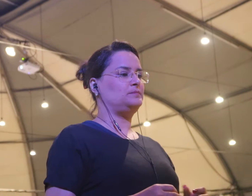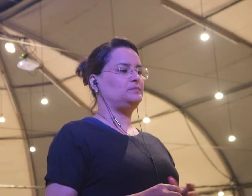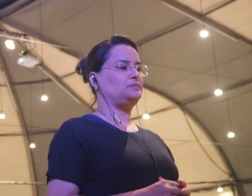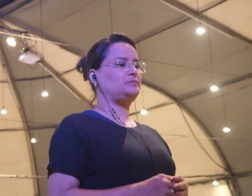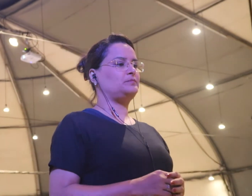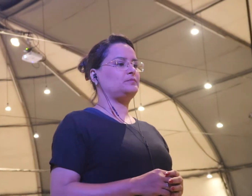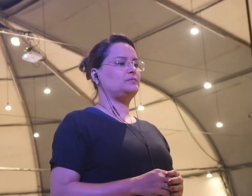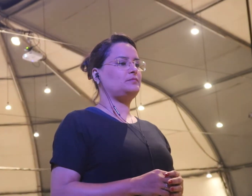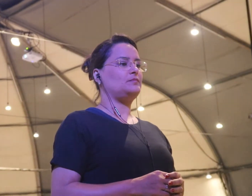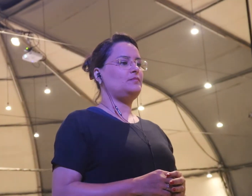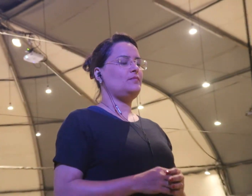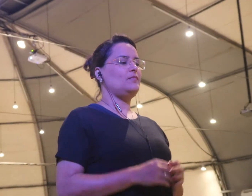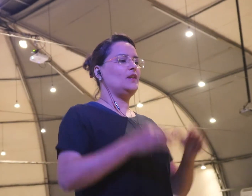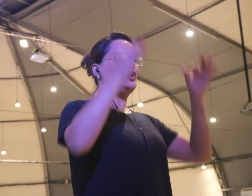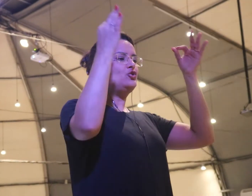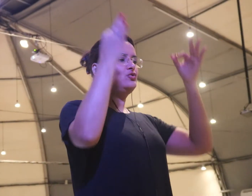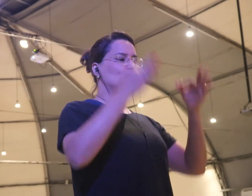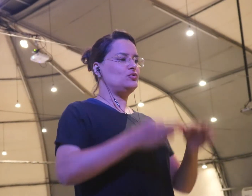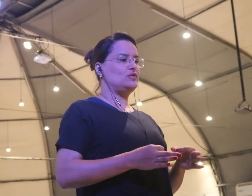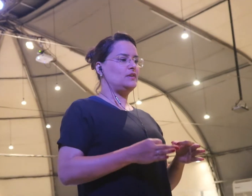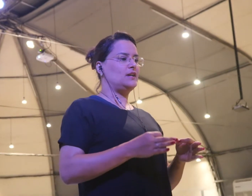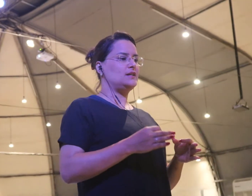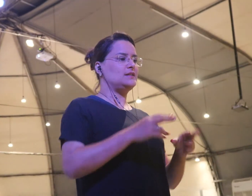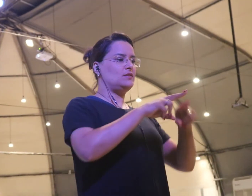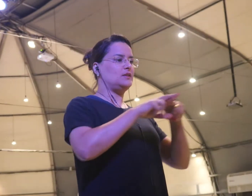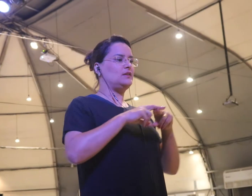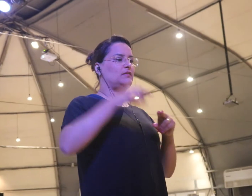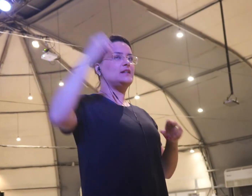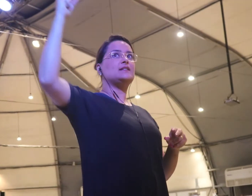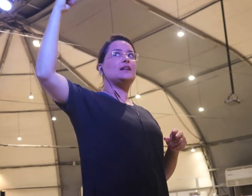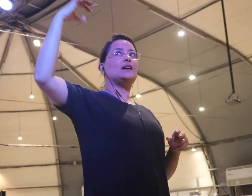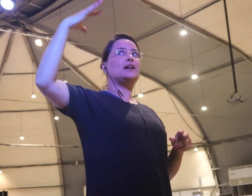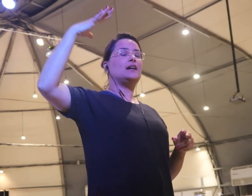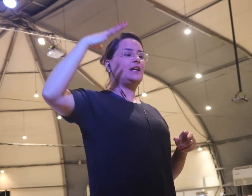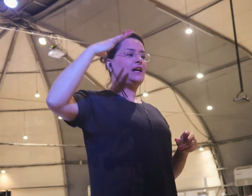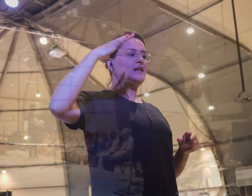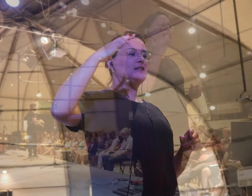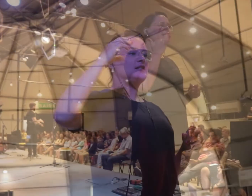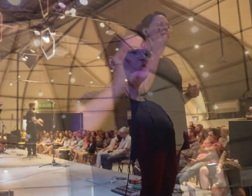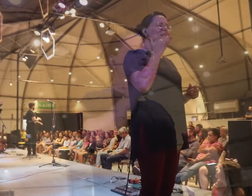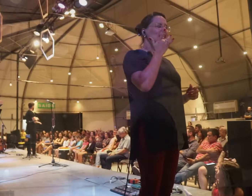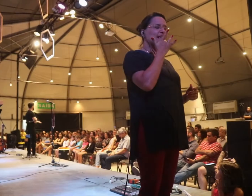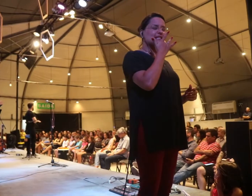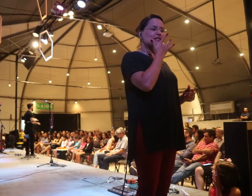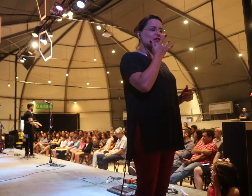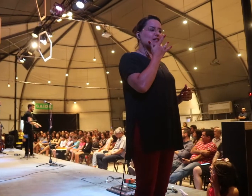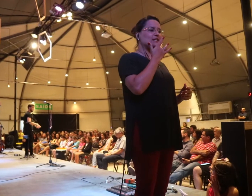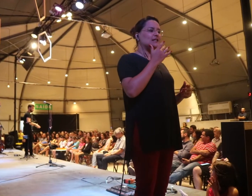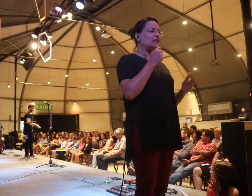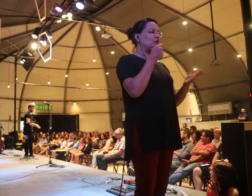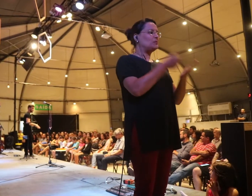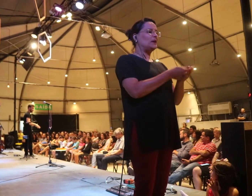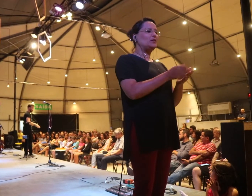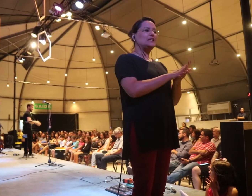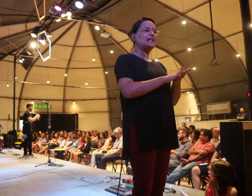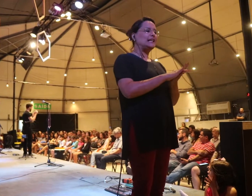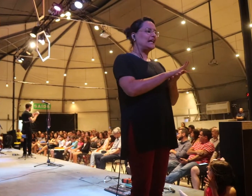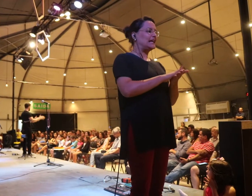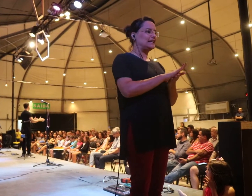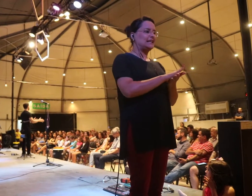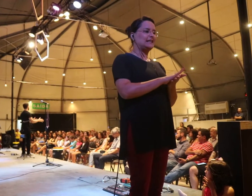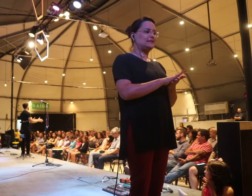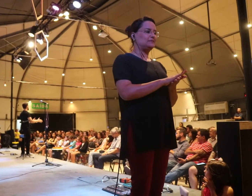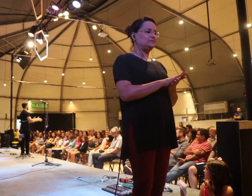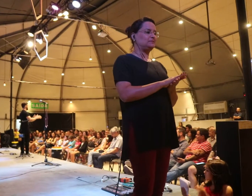que a justificação pela graça só é possível por causa de Jesus, e sem pagar nada. Eu